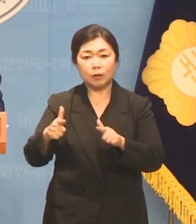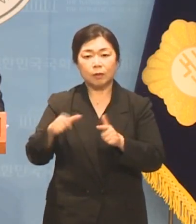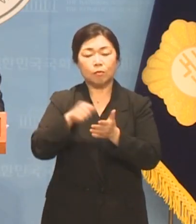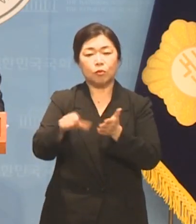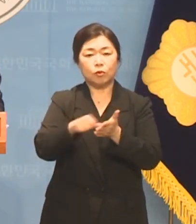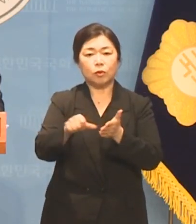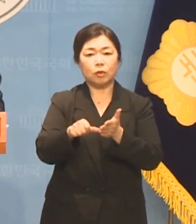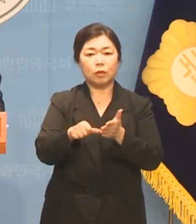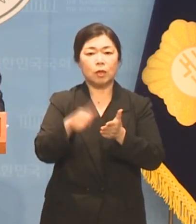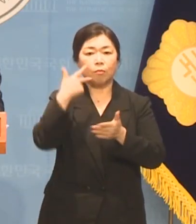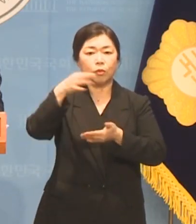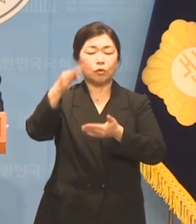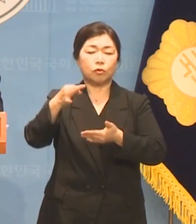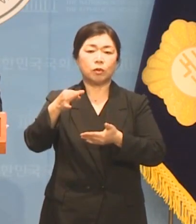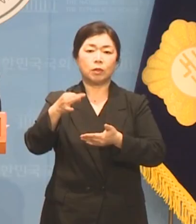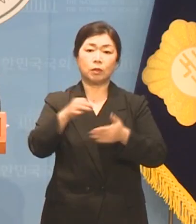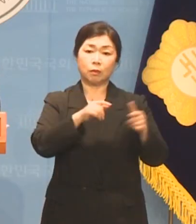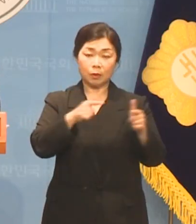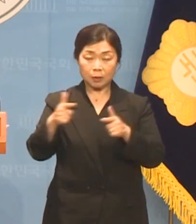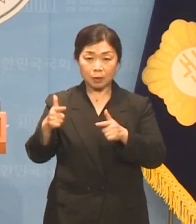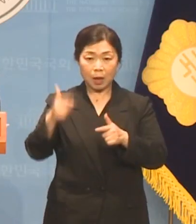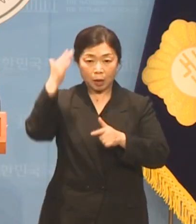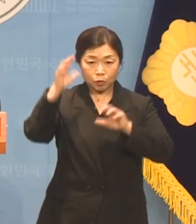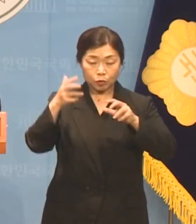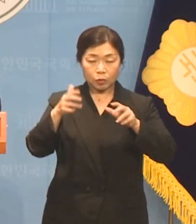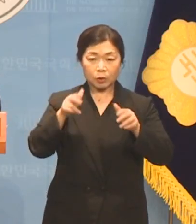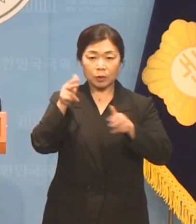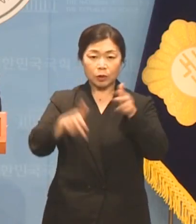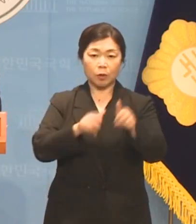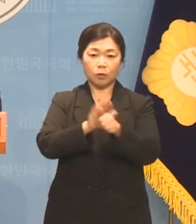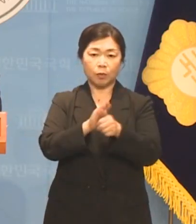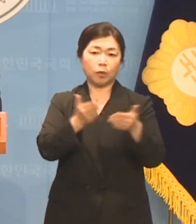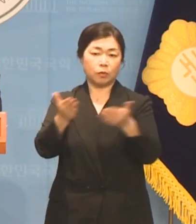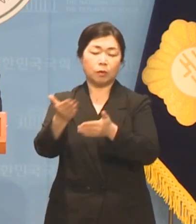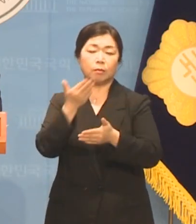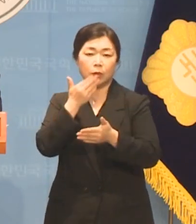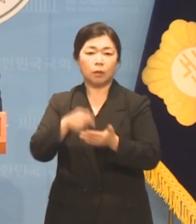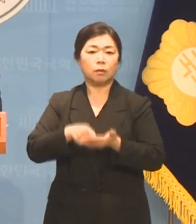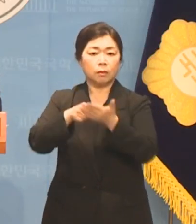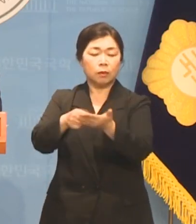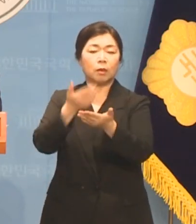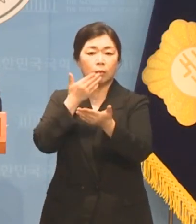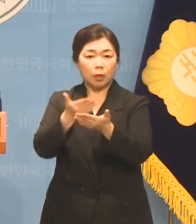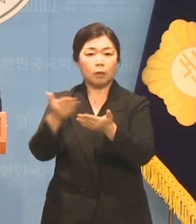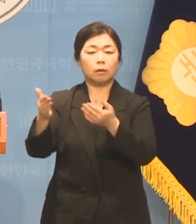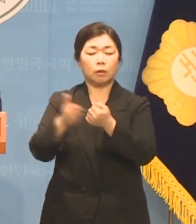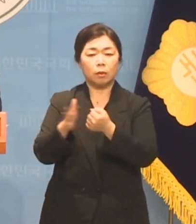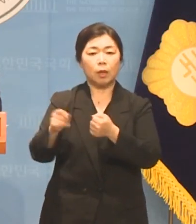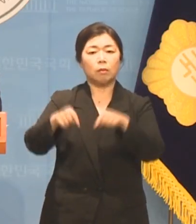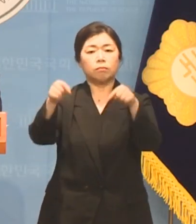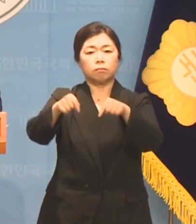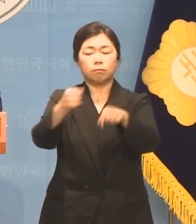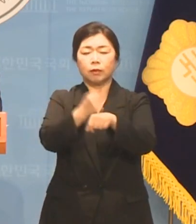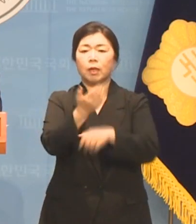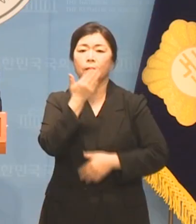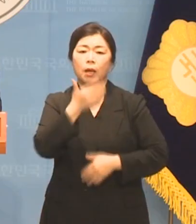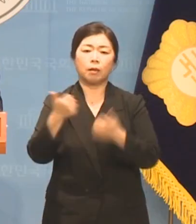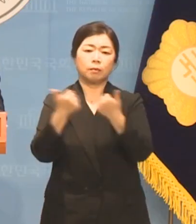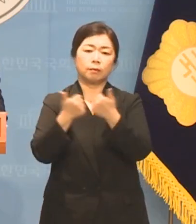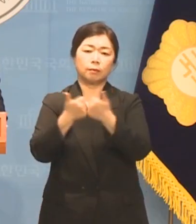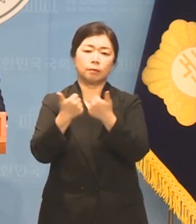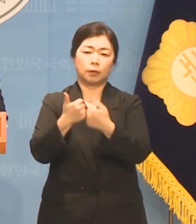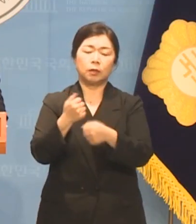자산 MRO에 우리 기업의 참여를 제한해 여타 분야 협상에 양국의